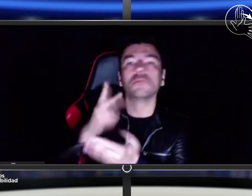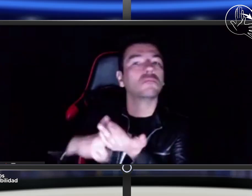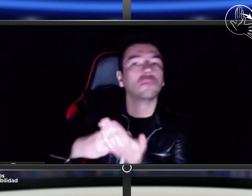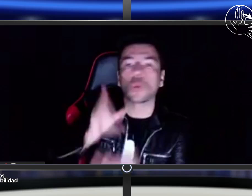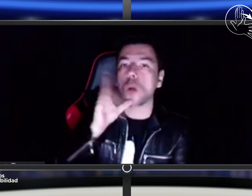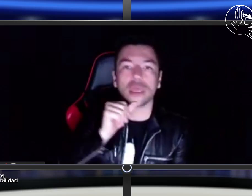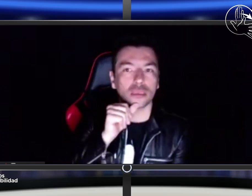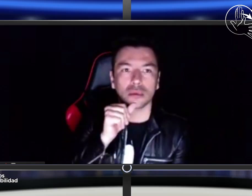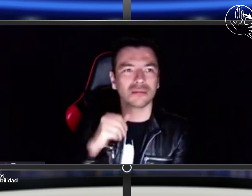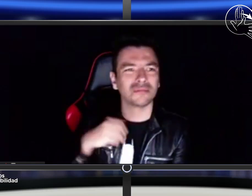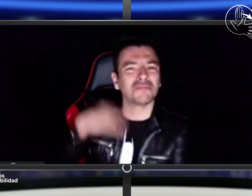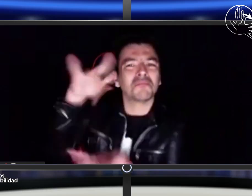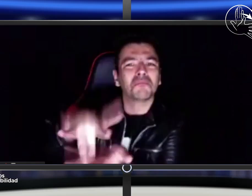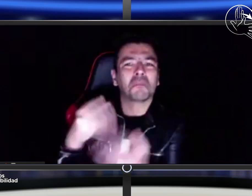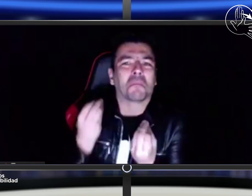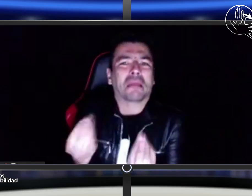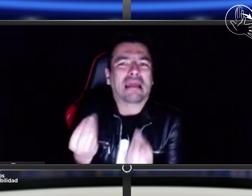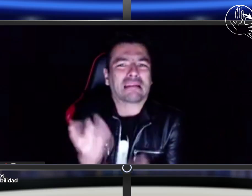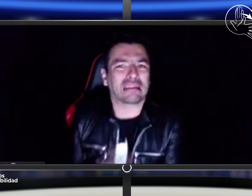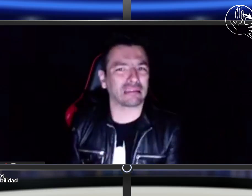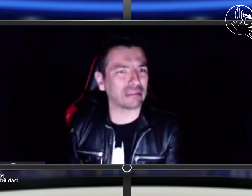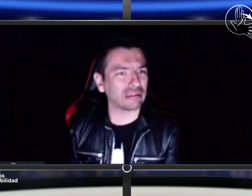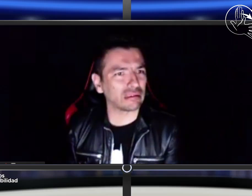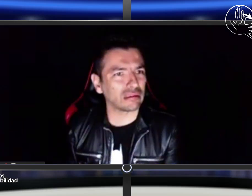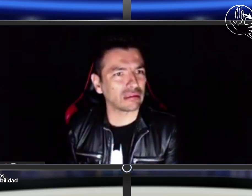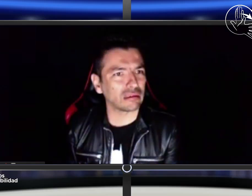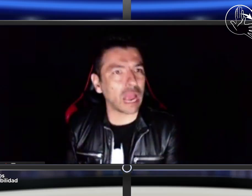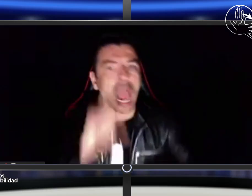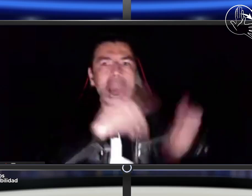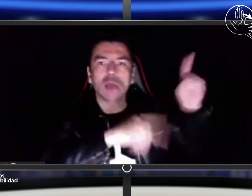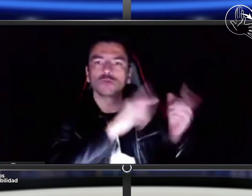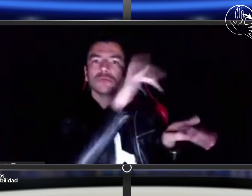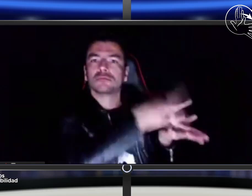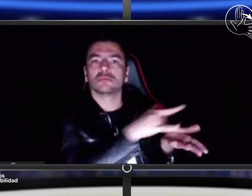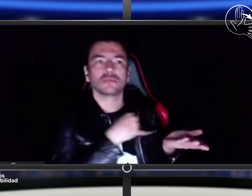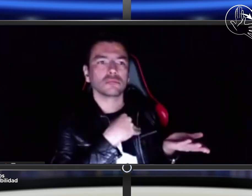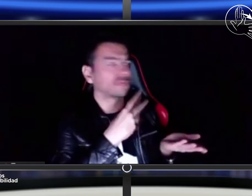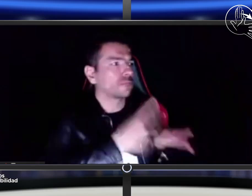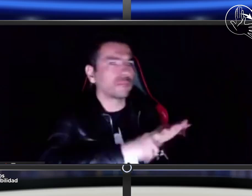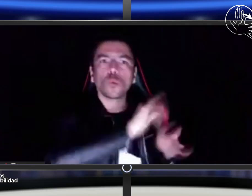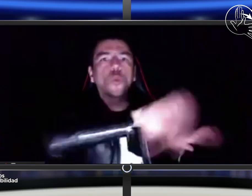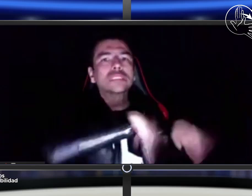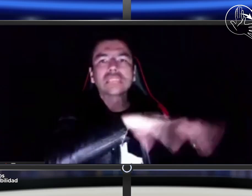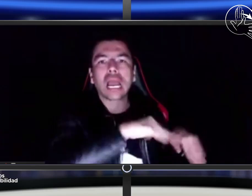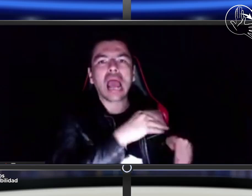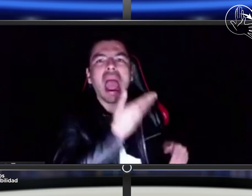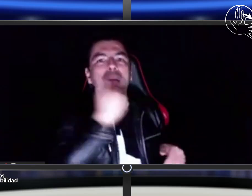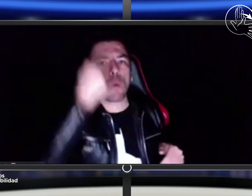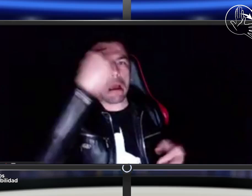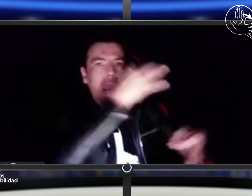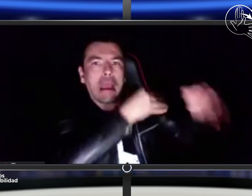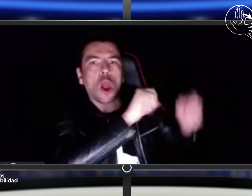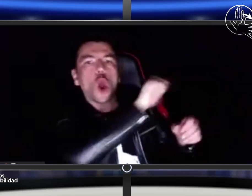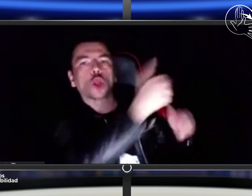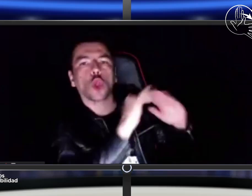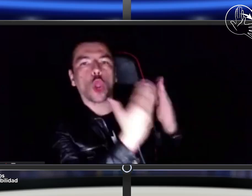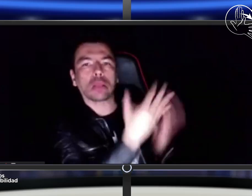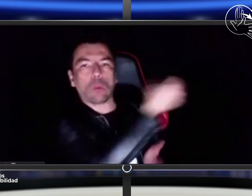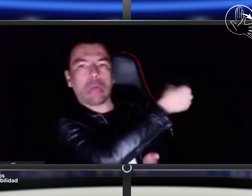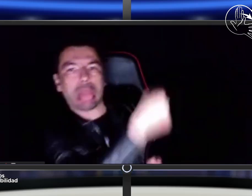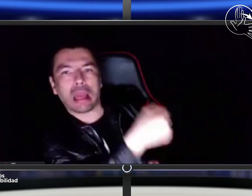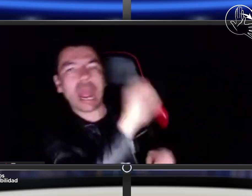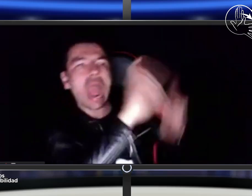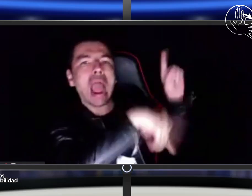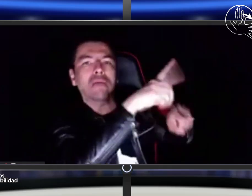Bosa. Allí no se contaba con servicio de interpretación en la localidad de Bosa. Entonces la persona decía, ¿a qué voy si no hay servicio